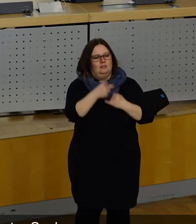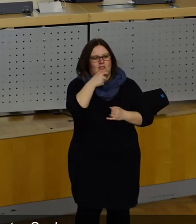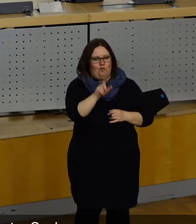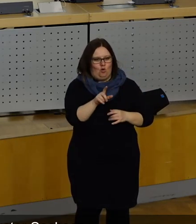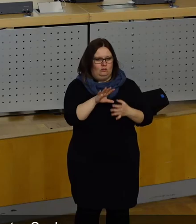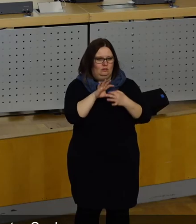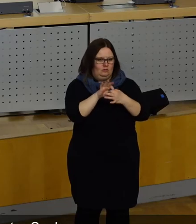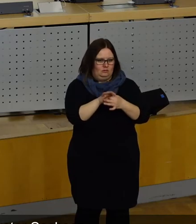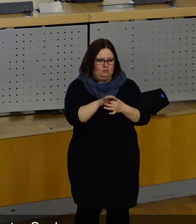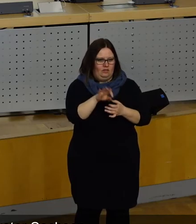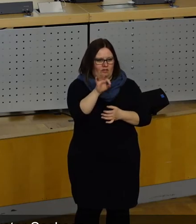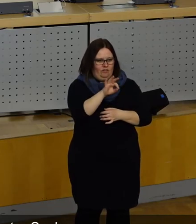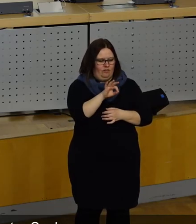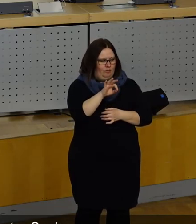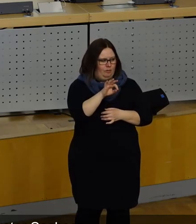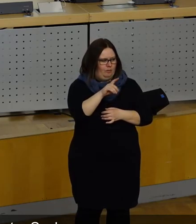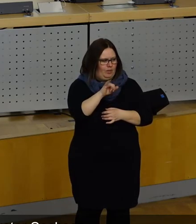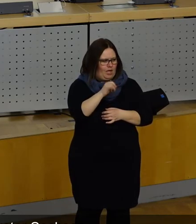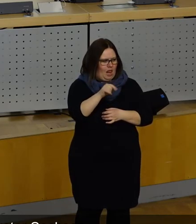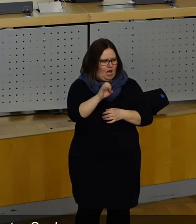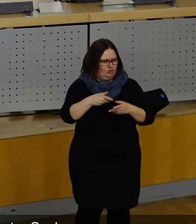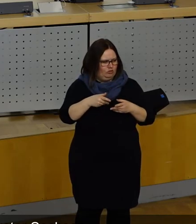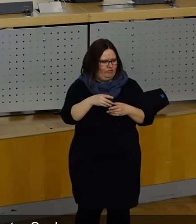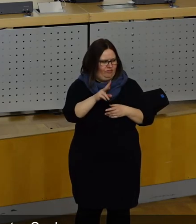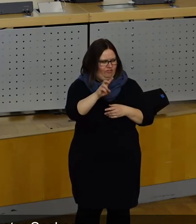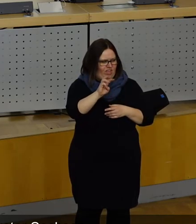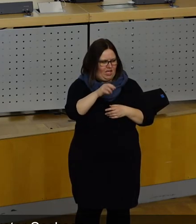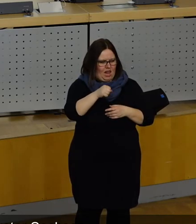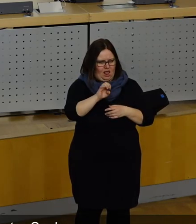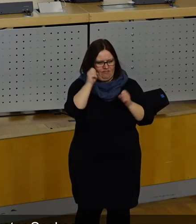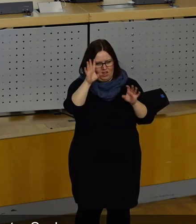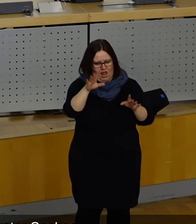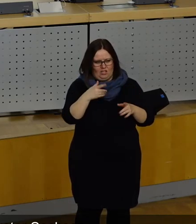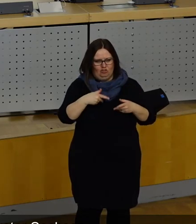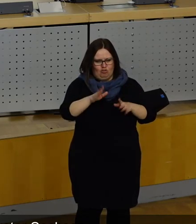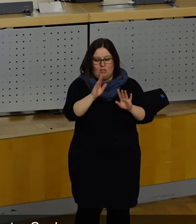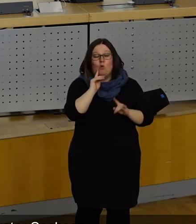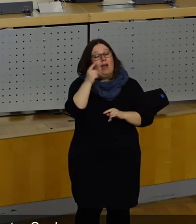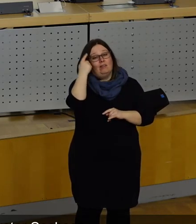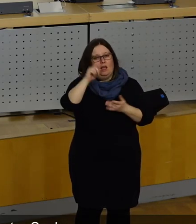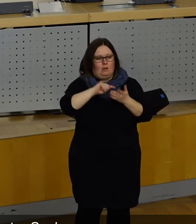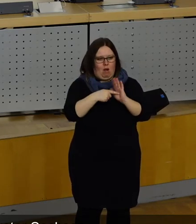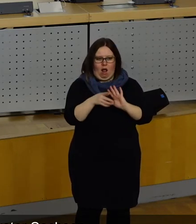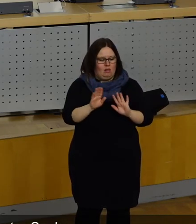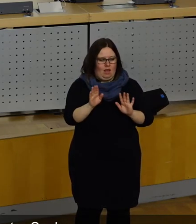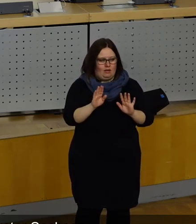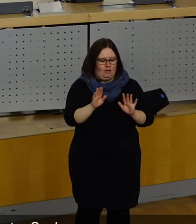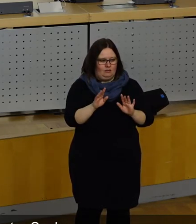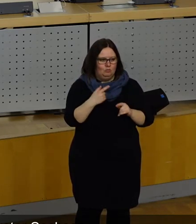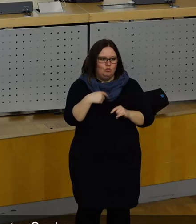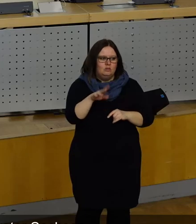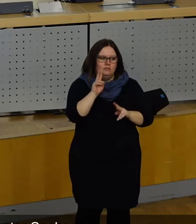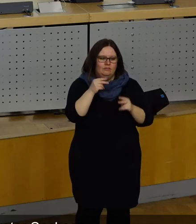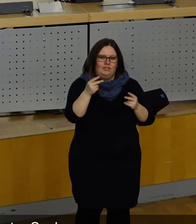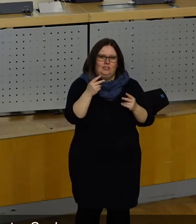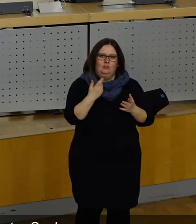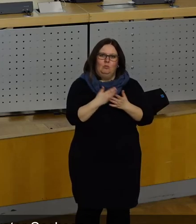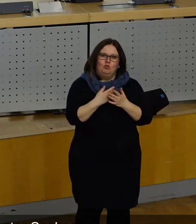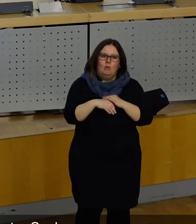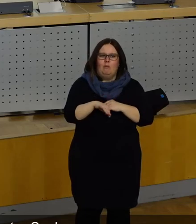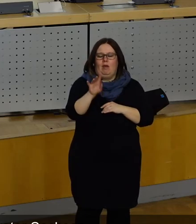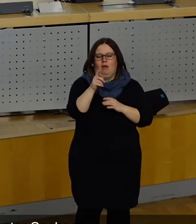Thema Wildemannstraße, ist auch angeführt worden. Da heißt es ja auch, das kann abgerissen werden, weil es kein Denkmal ist. Es ist kein Denkmalpunkt, das muss man sagen, hat